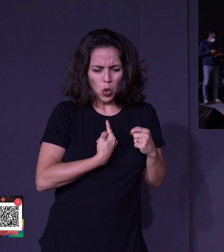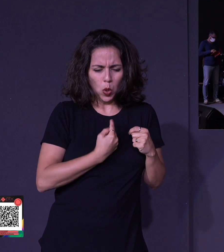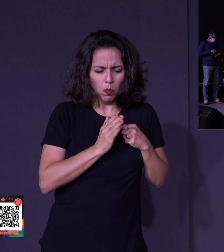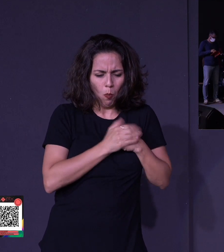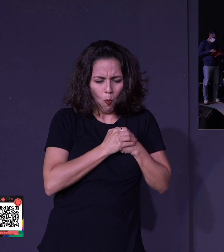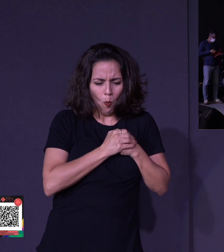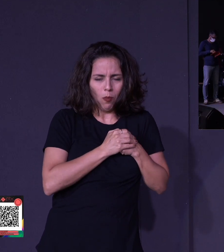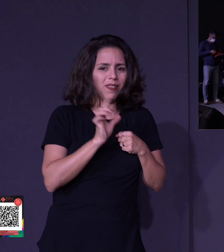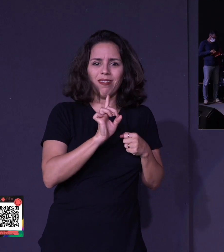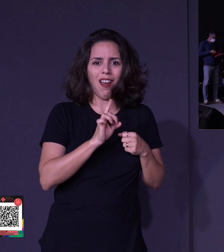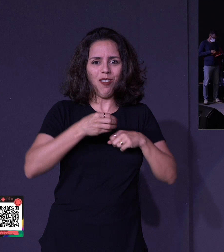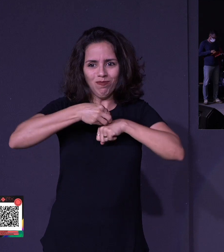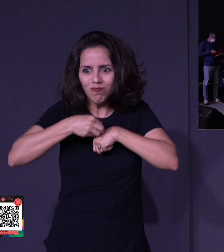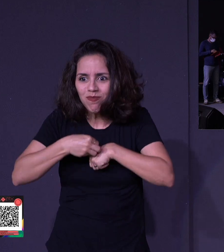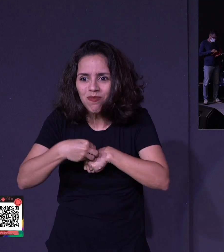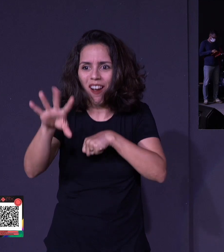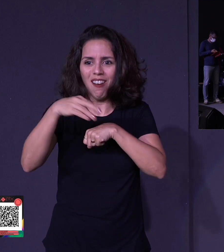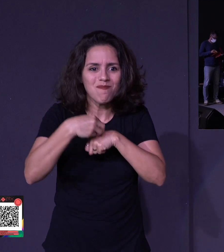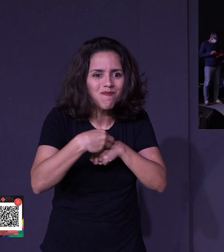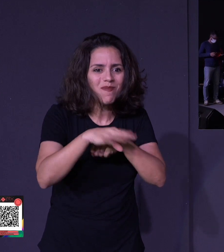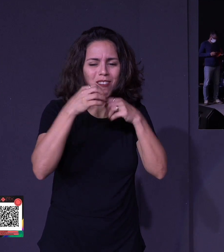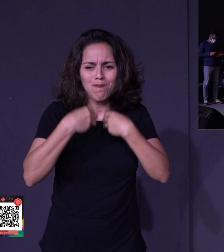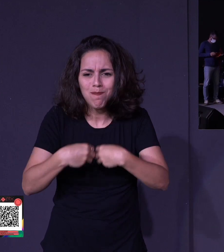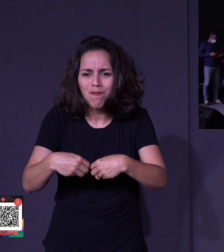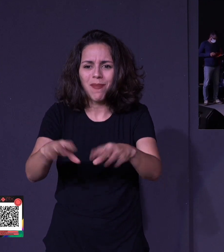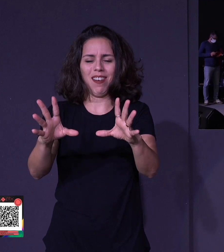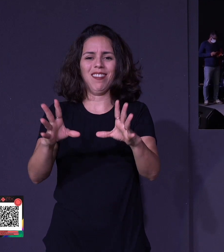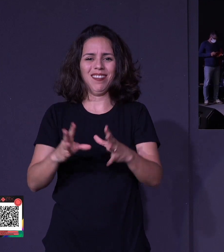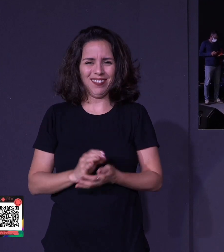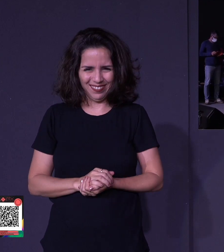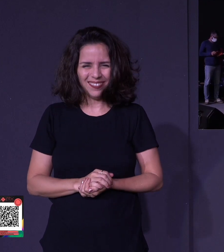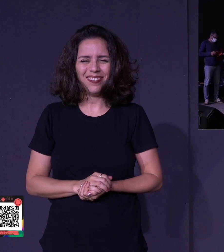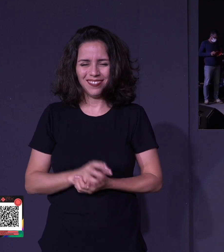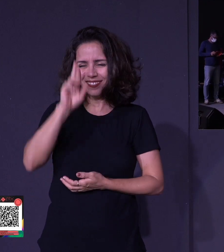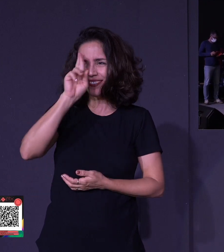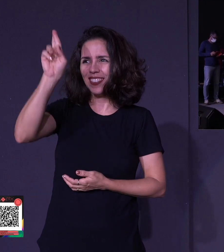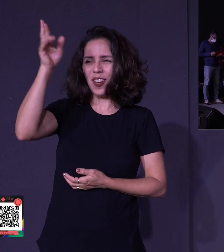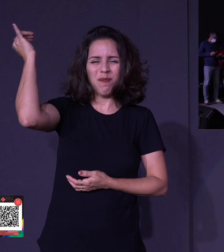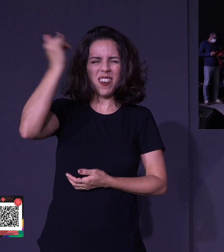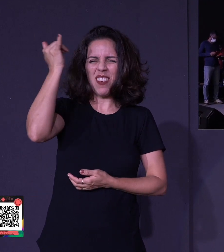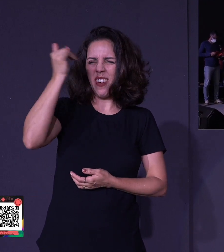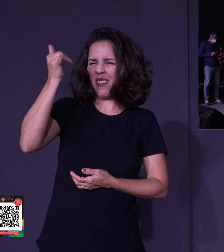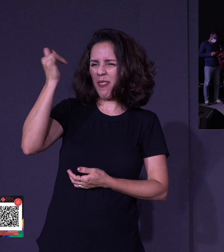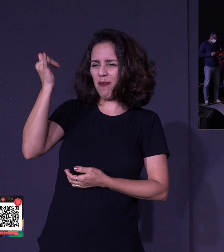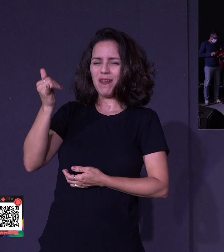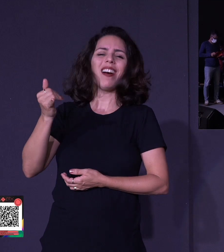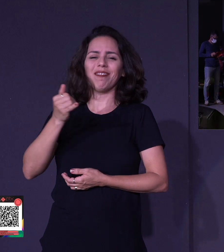receber? Quem crê que Deus fala? Já está falando, né? Desde o começo do culto. Glória a